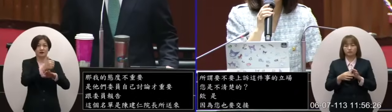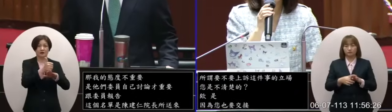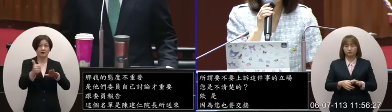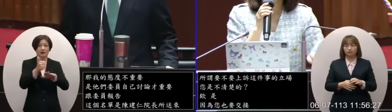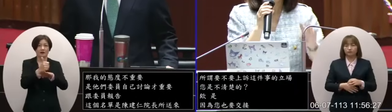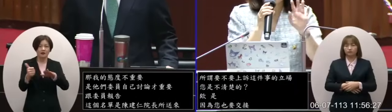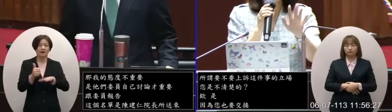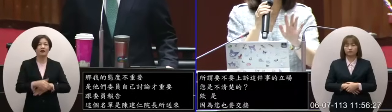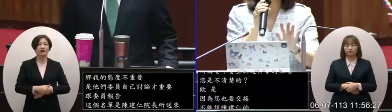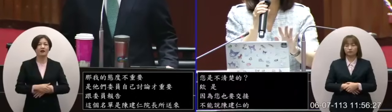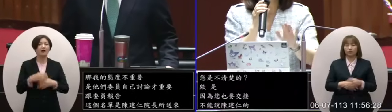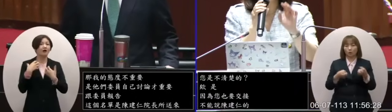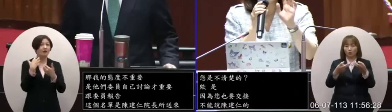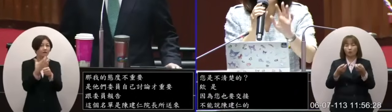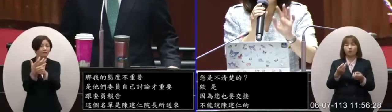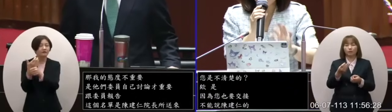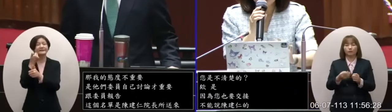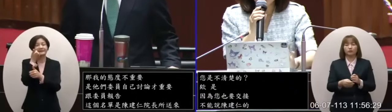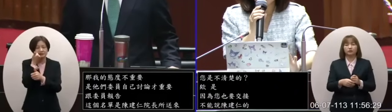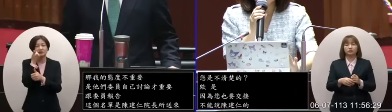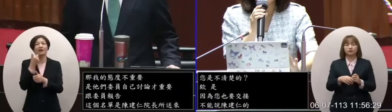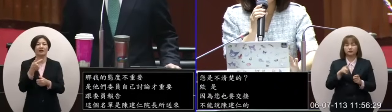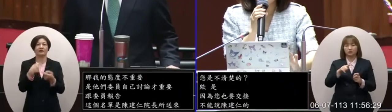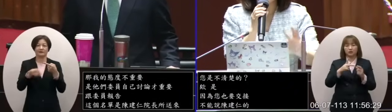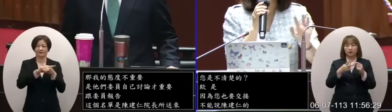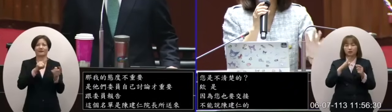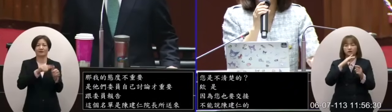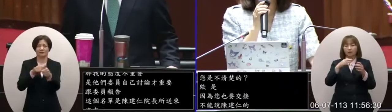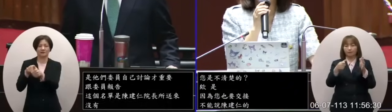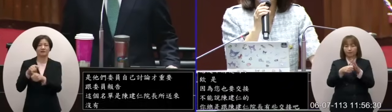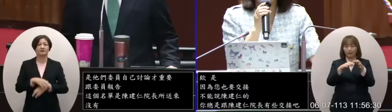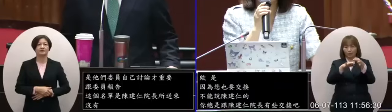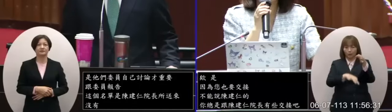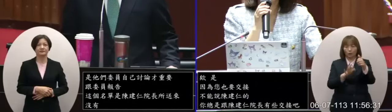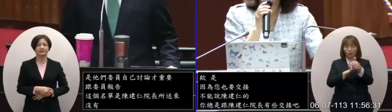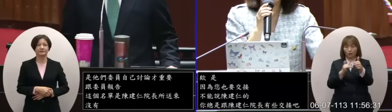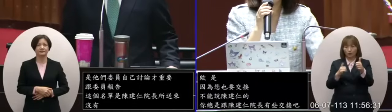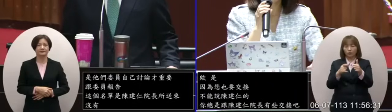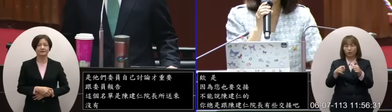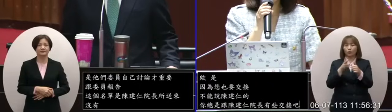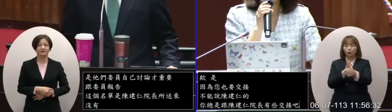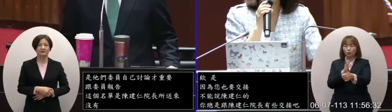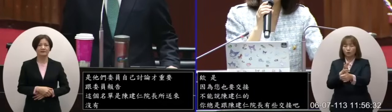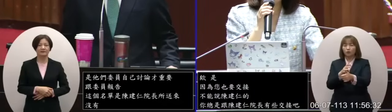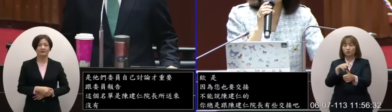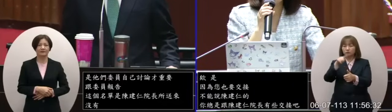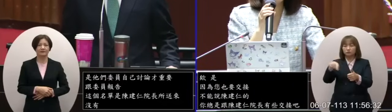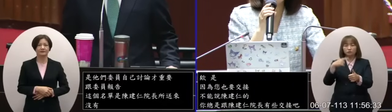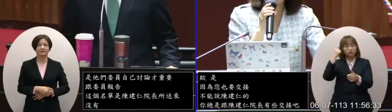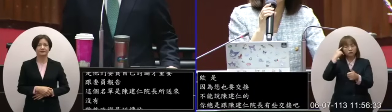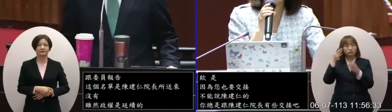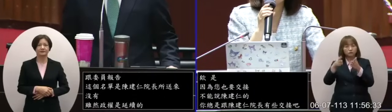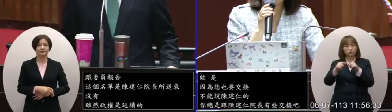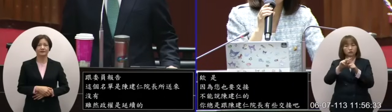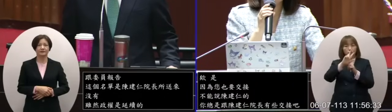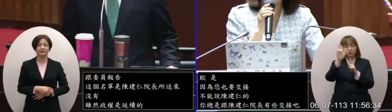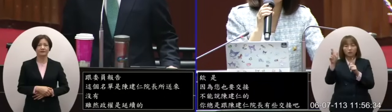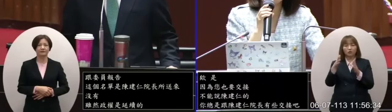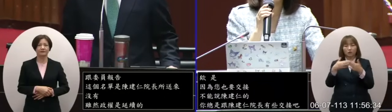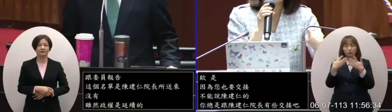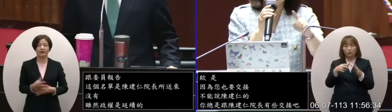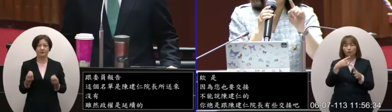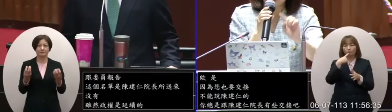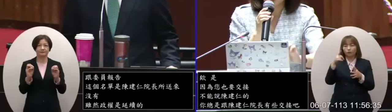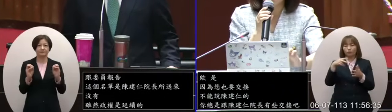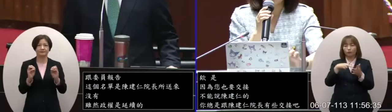跟我讨论到人选、 哦，没有讨论。那您也没有跟这名单上面的委员询问过他们对于中天案是否还要